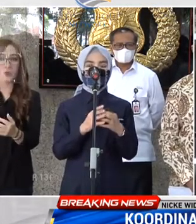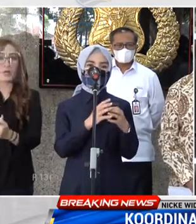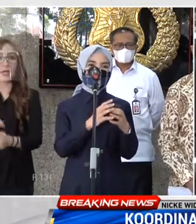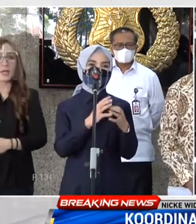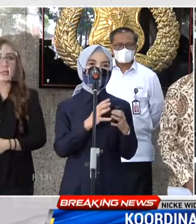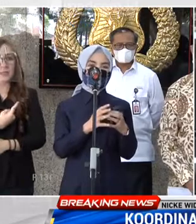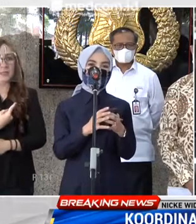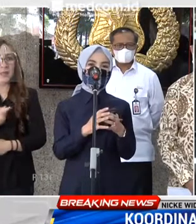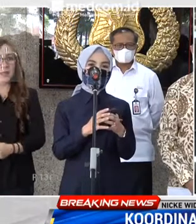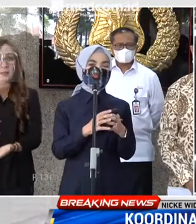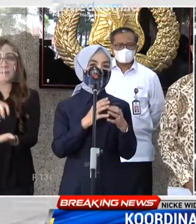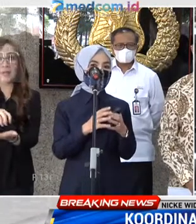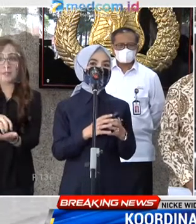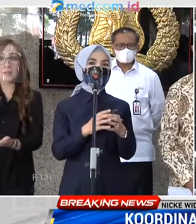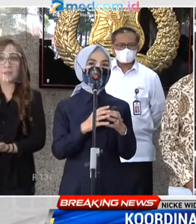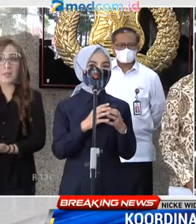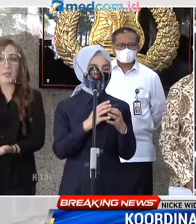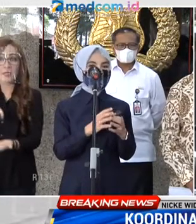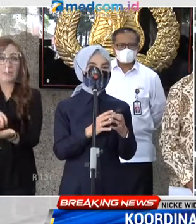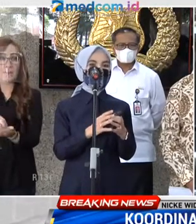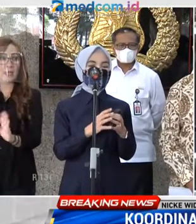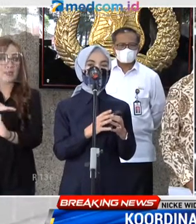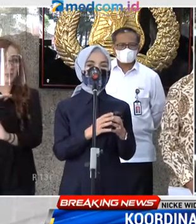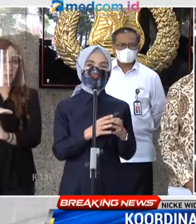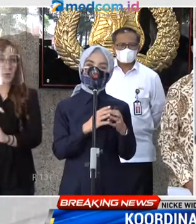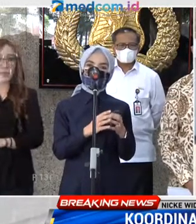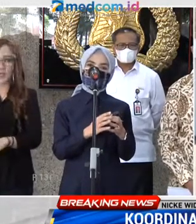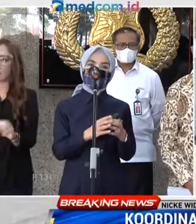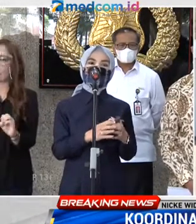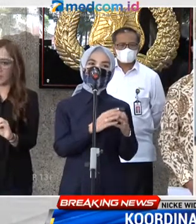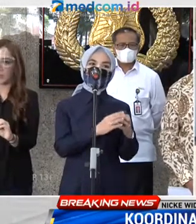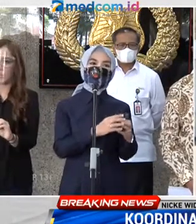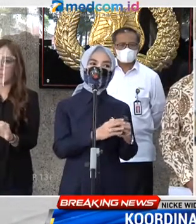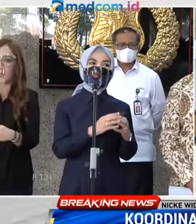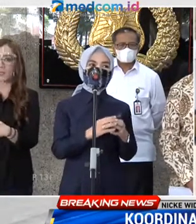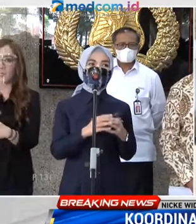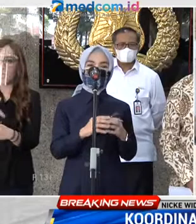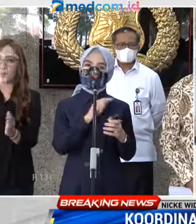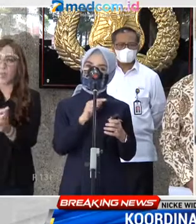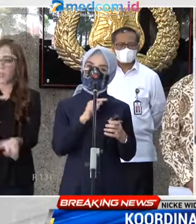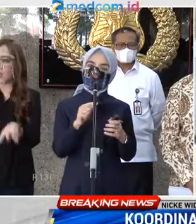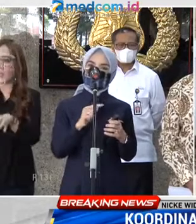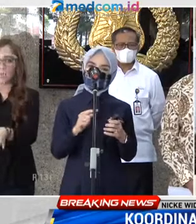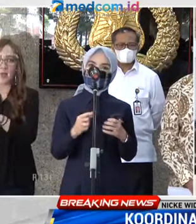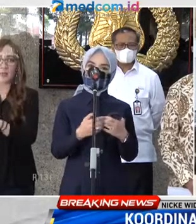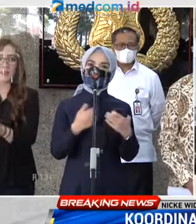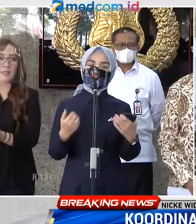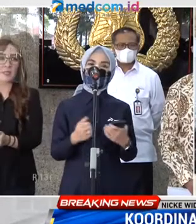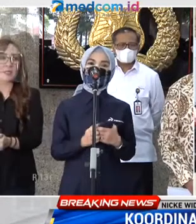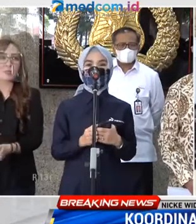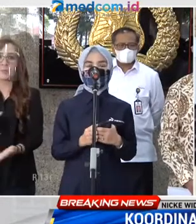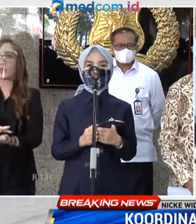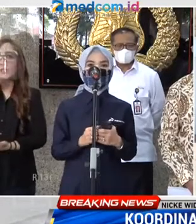kami tempatkan di rest area yang saat ini belum ada SPBU-nya, dan juga di lokasi-lokasi titik kemacetan, jadi